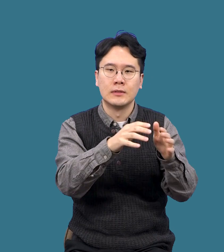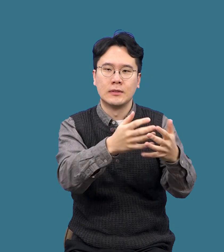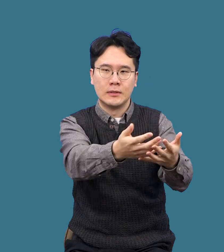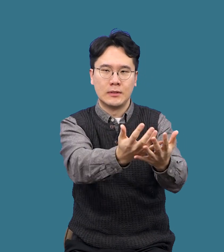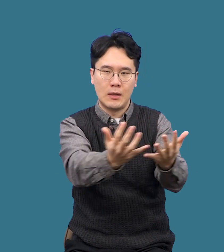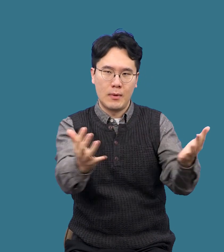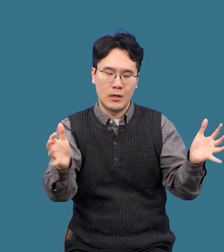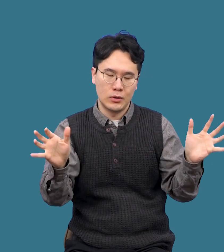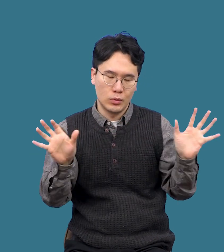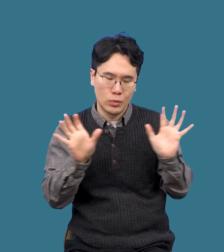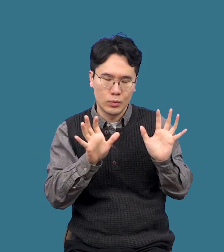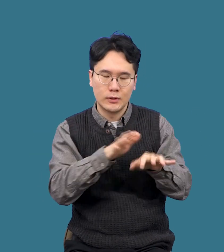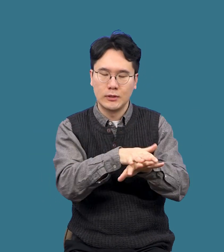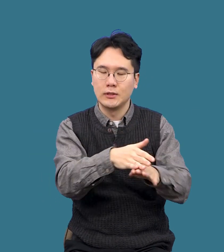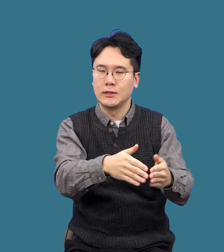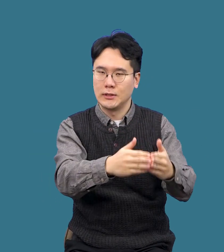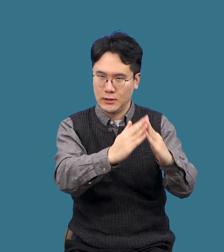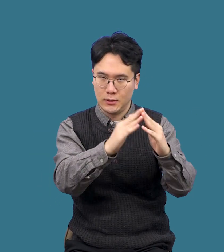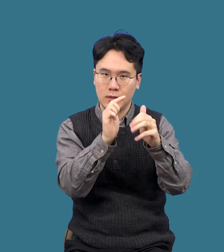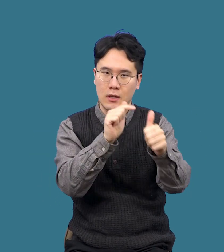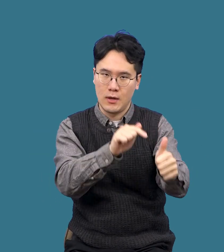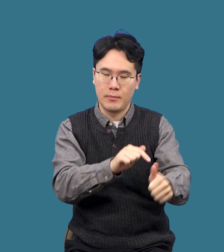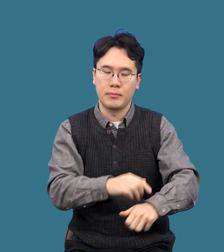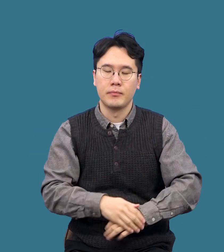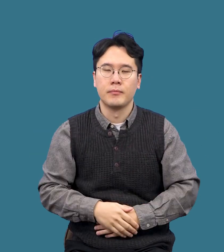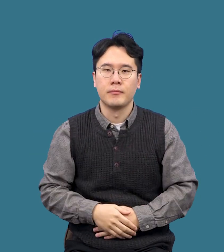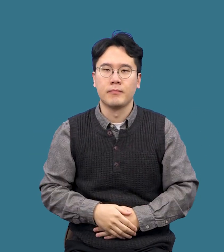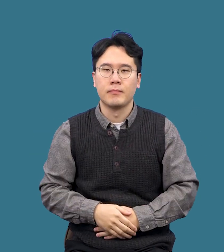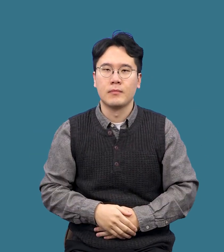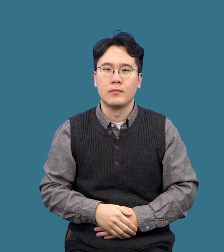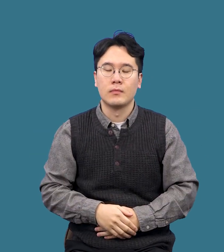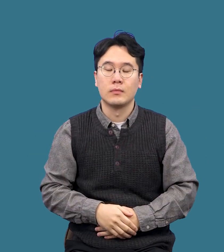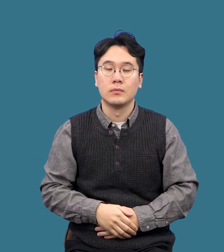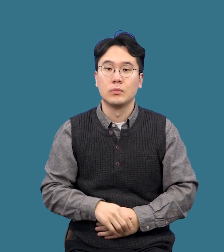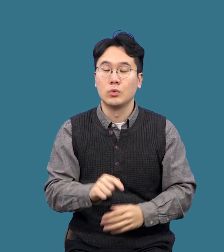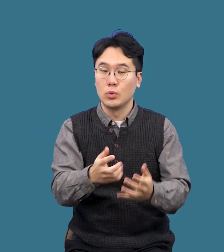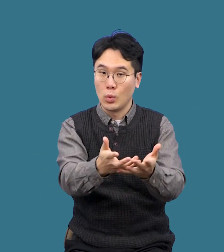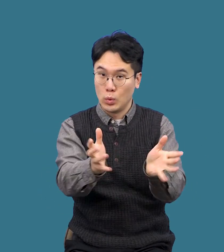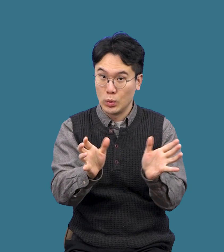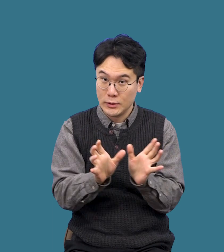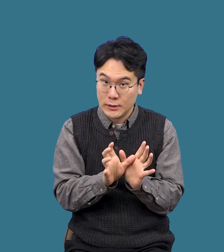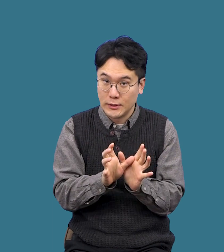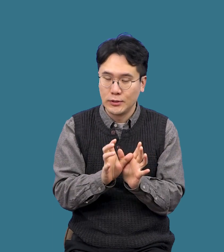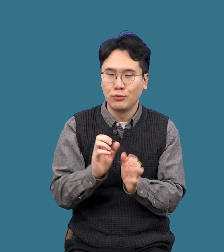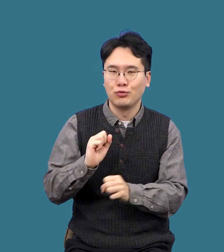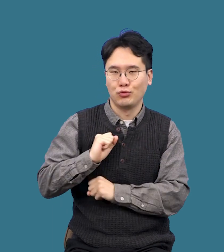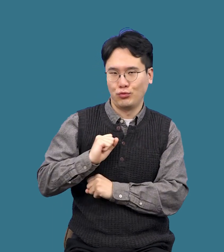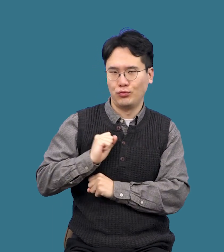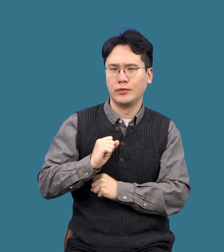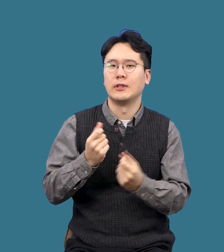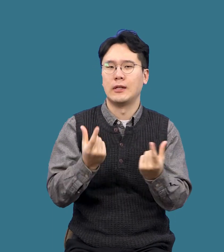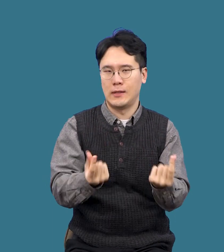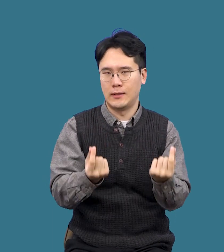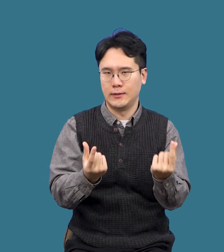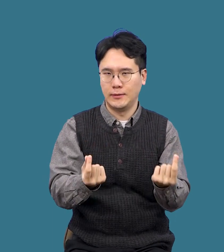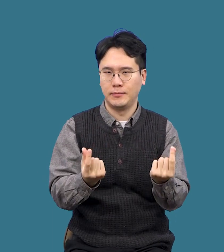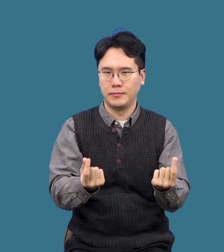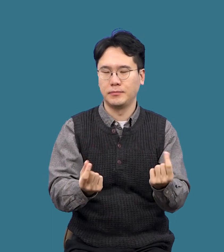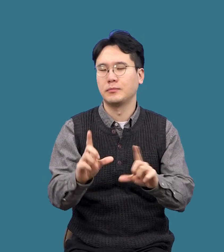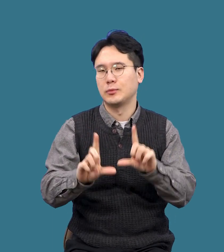그리고 이 공동체는 군대 조직과 같은 군사 공동체를 지향하는 것이었습니다.